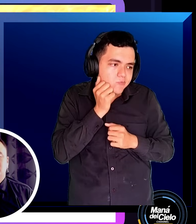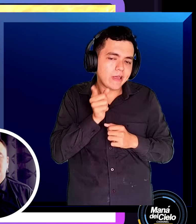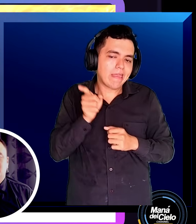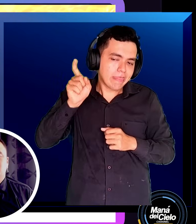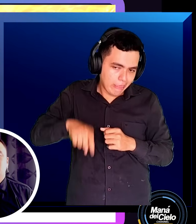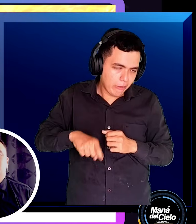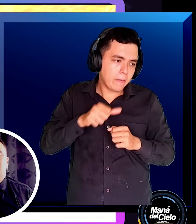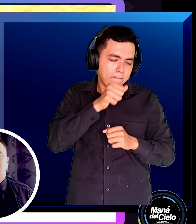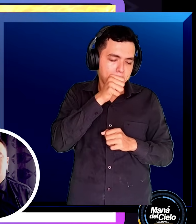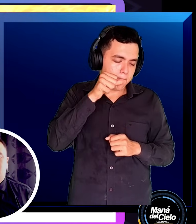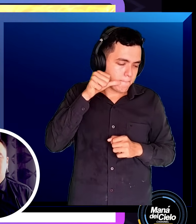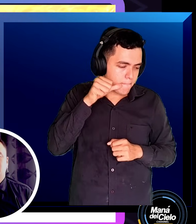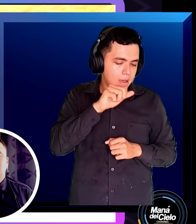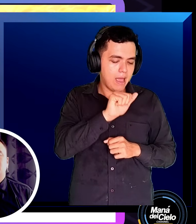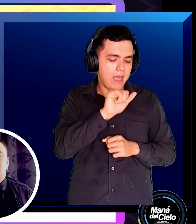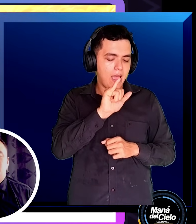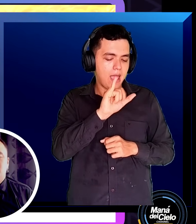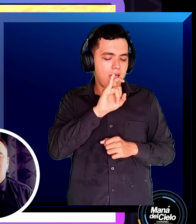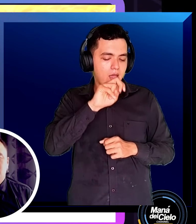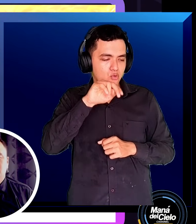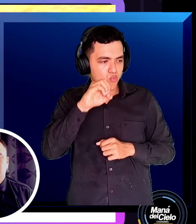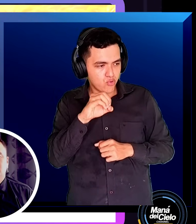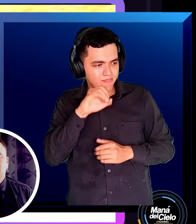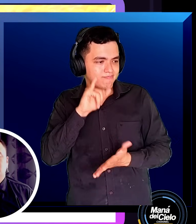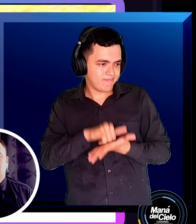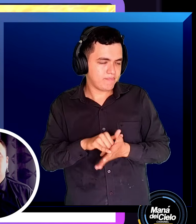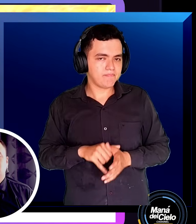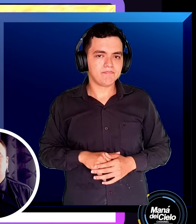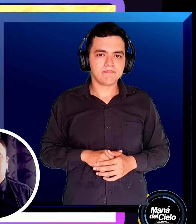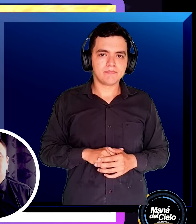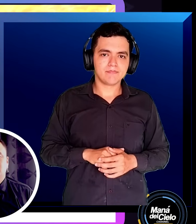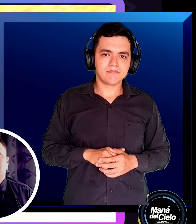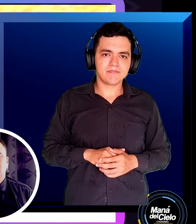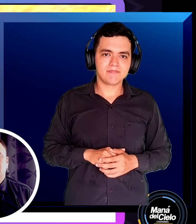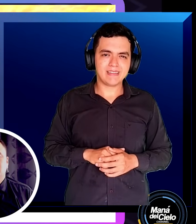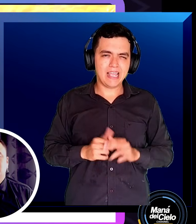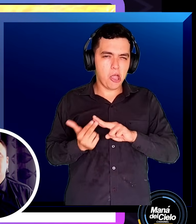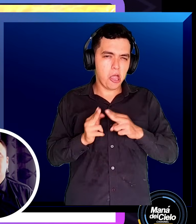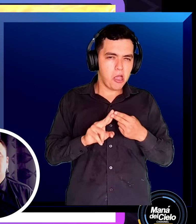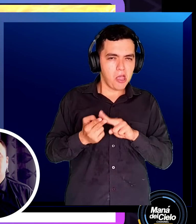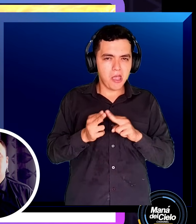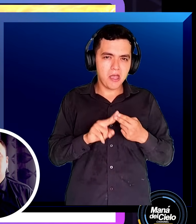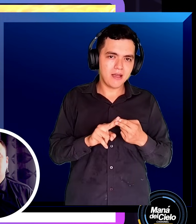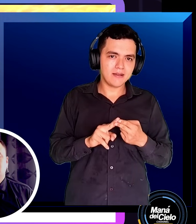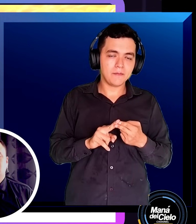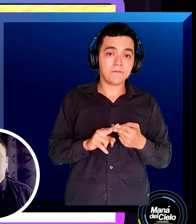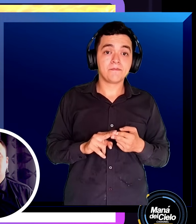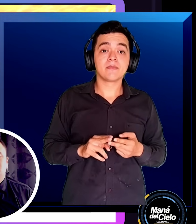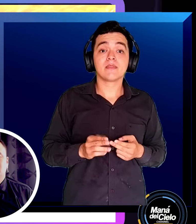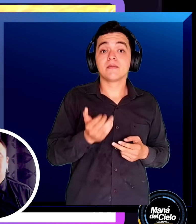cuando les dice, ¿acaso pueden los que están de boda tener luto entre